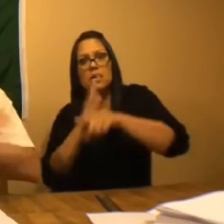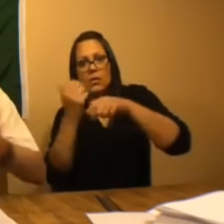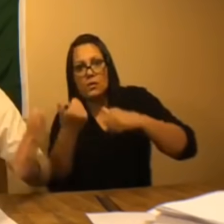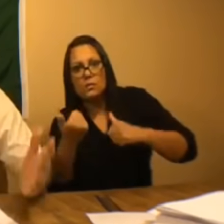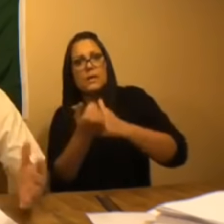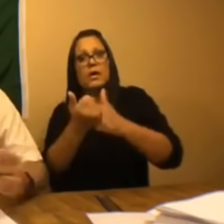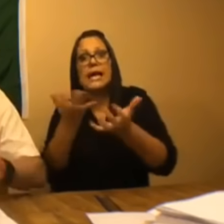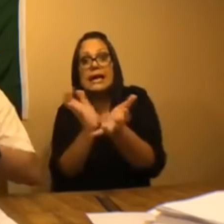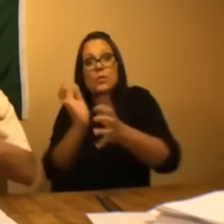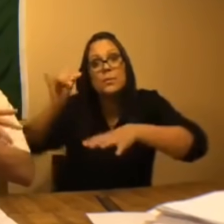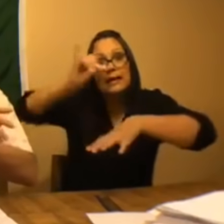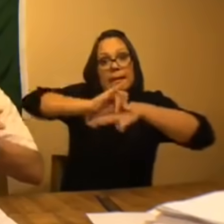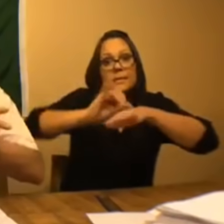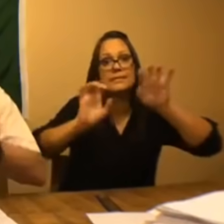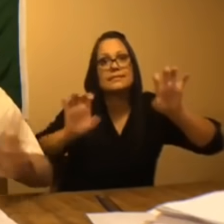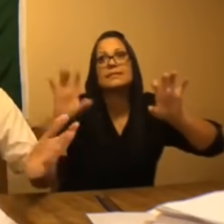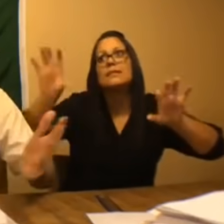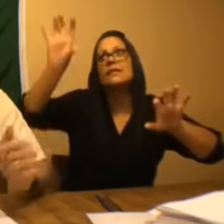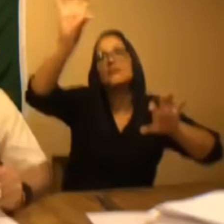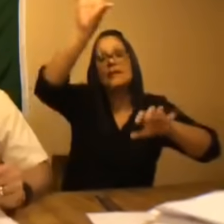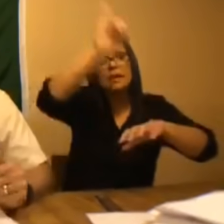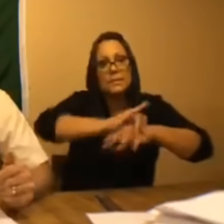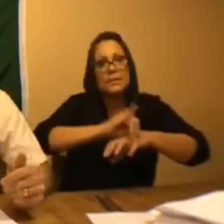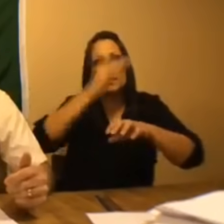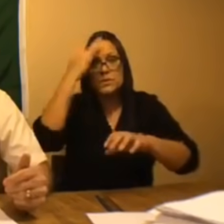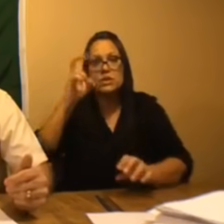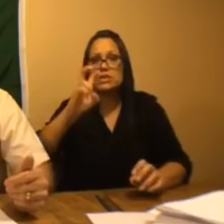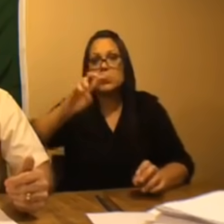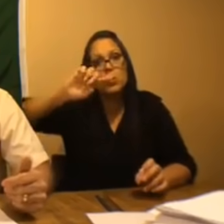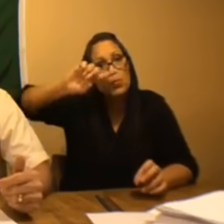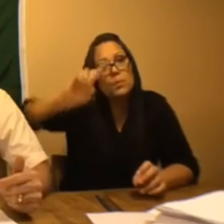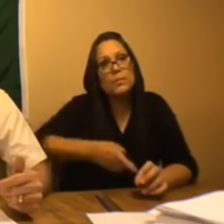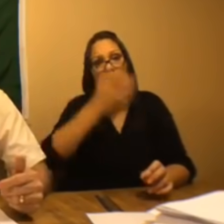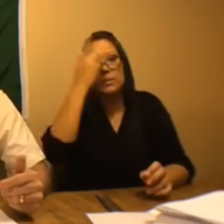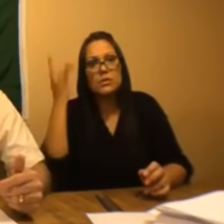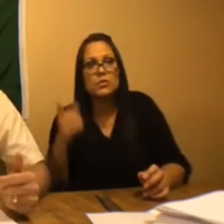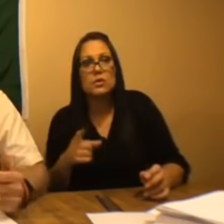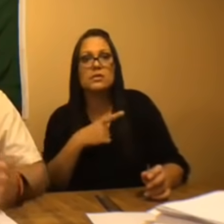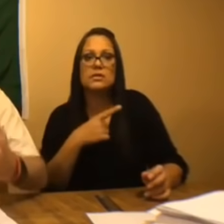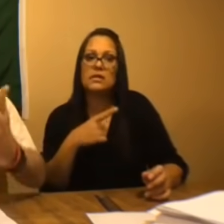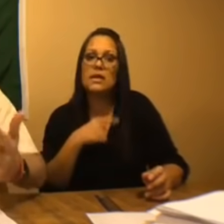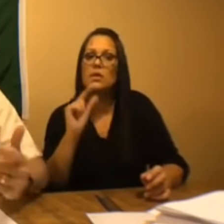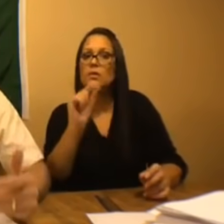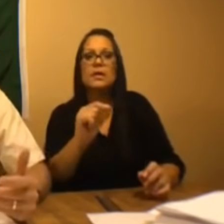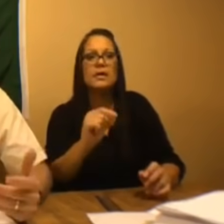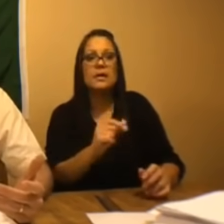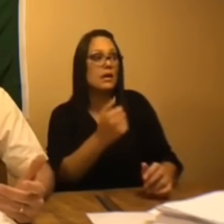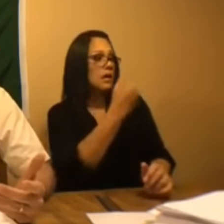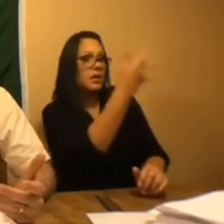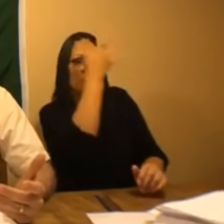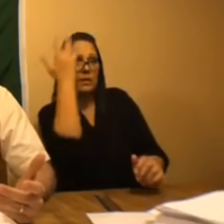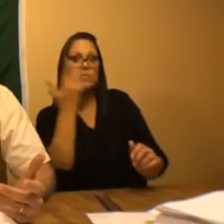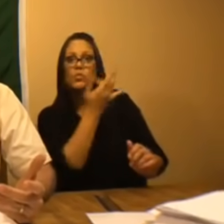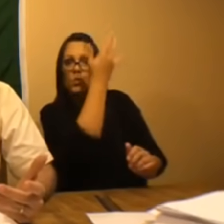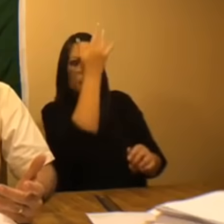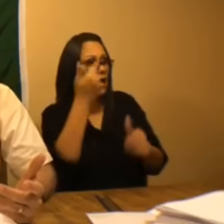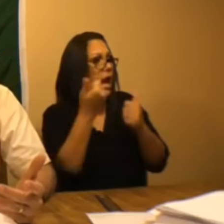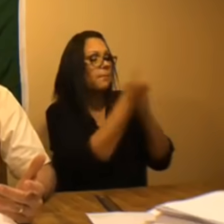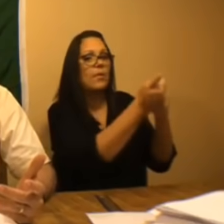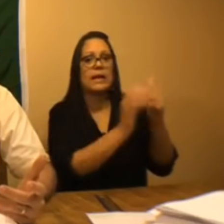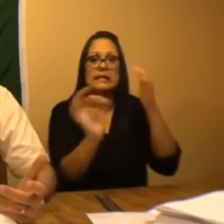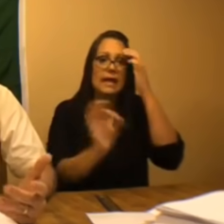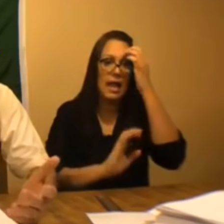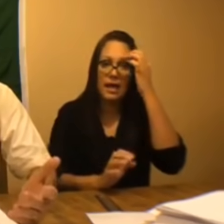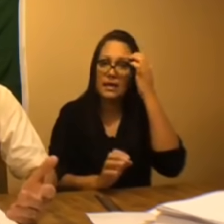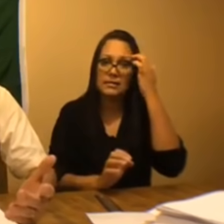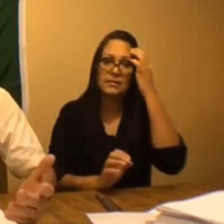em capitais de estado, em cidades com 5 mil habitantes, e do lado dele, nada, nada, nada,